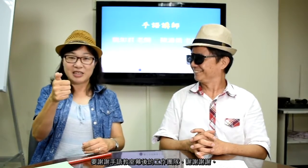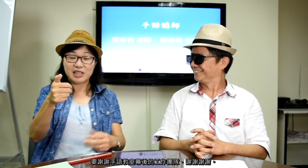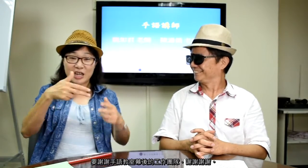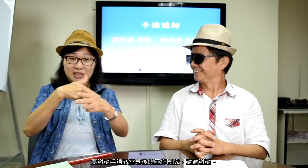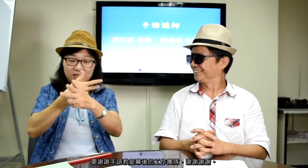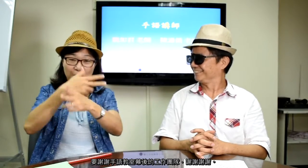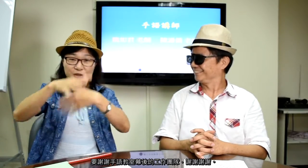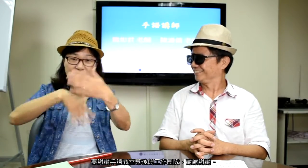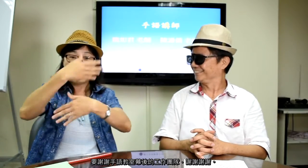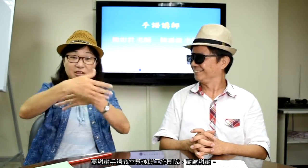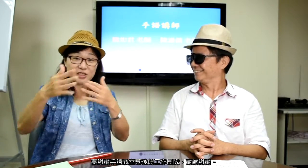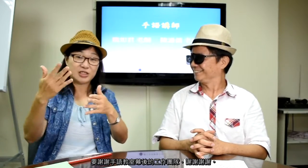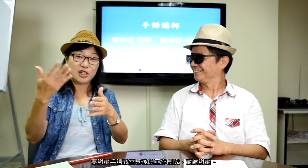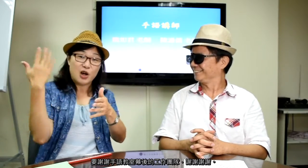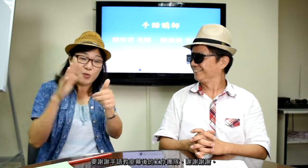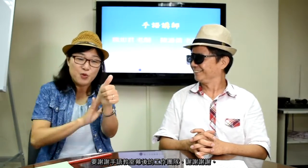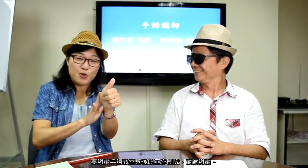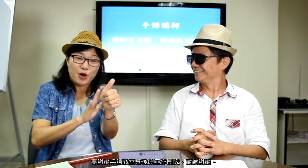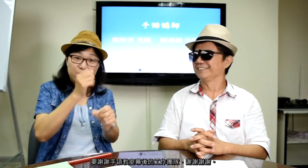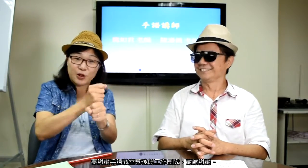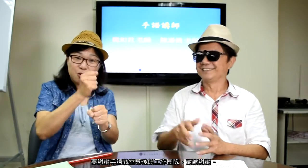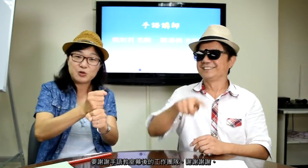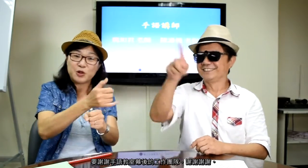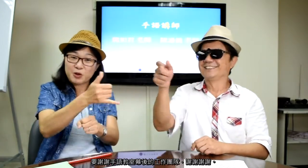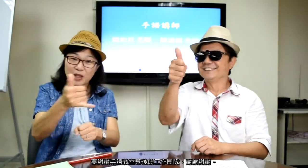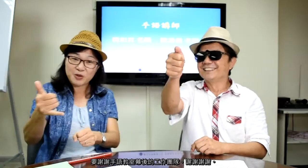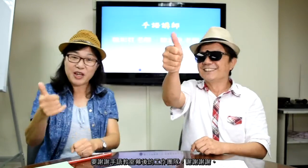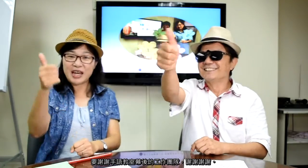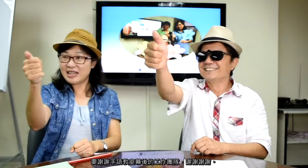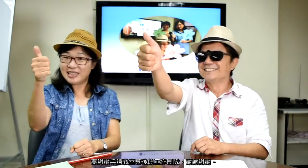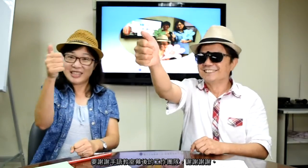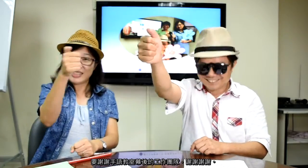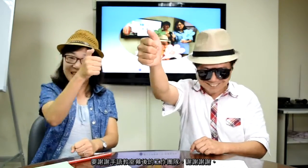谢手语教室幕后的工作团队，谢谢谢谢。